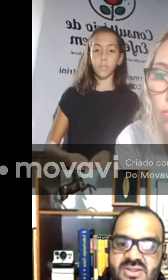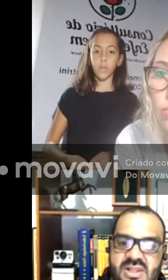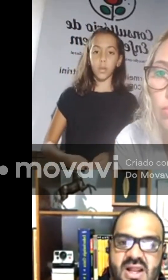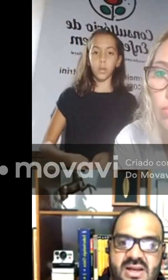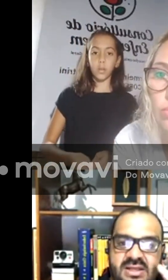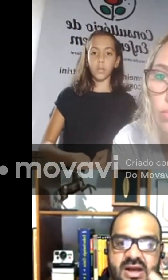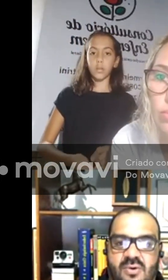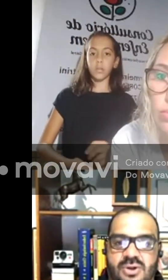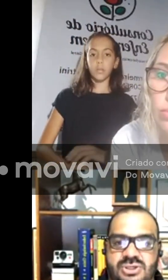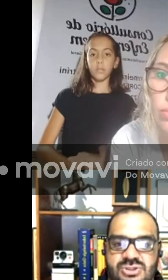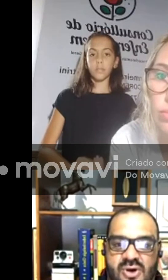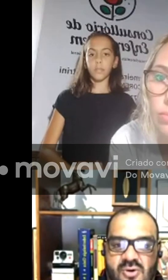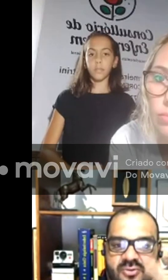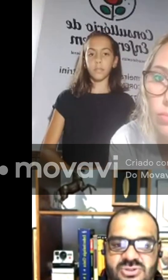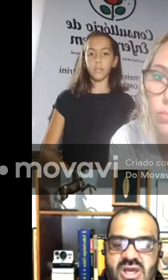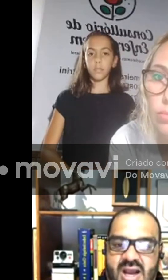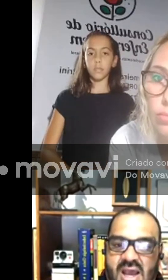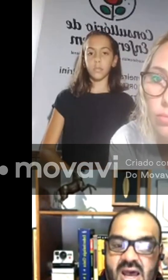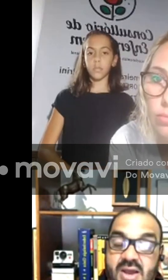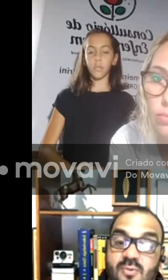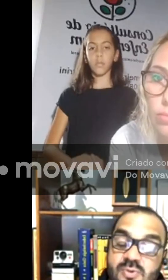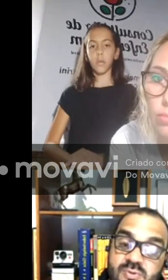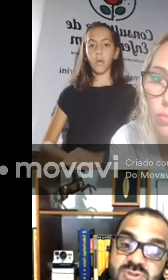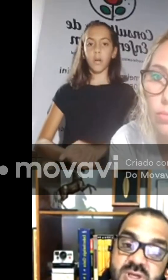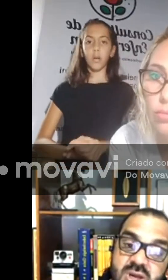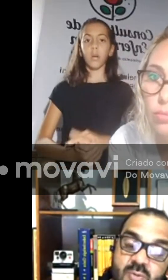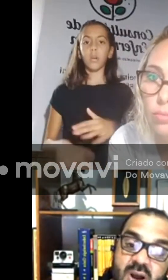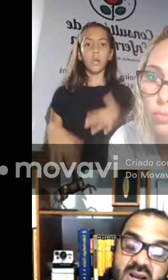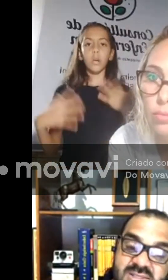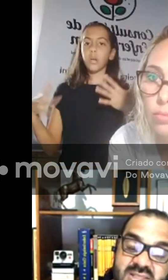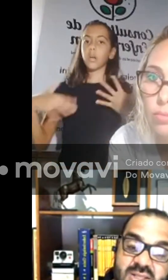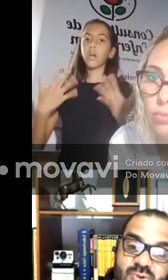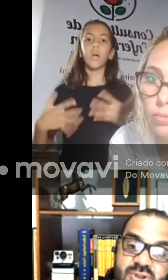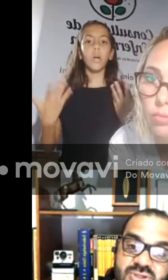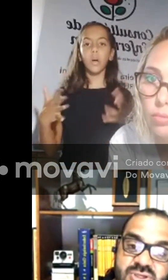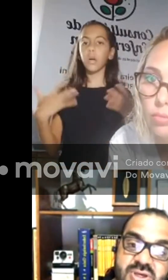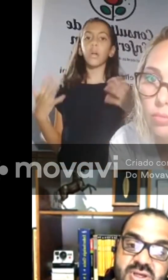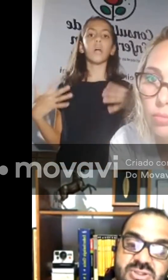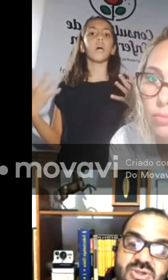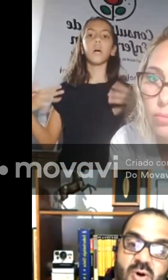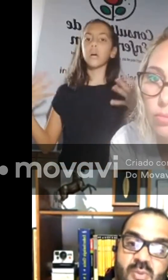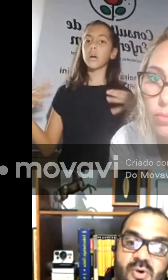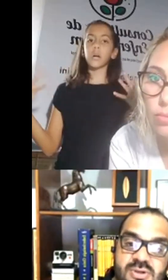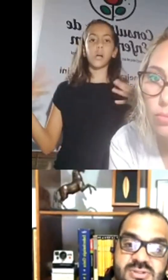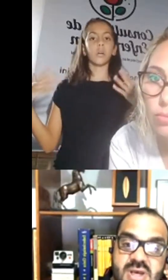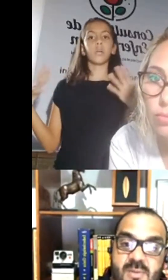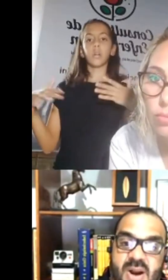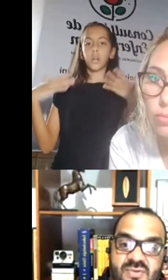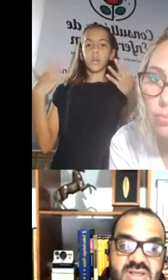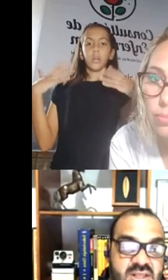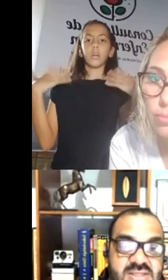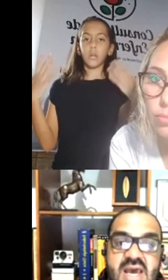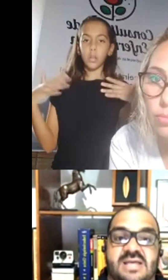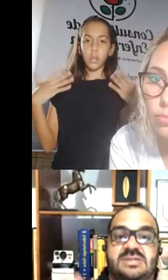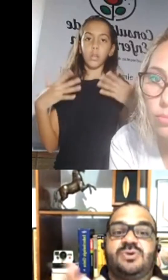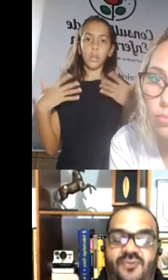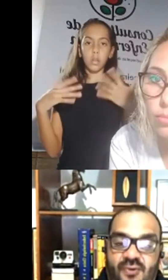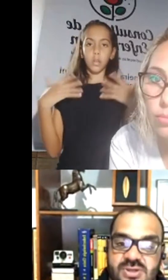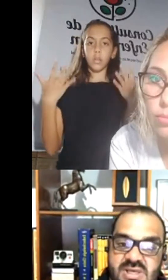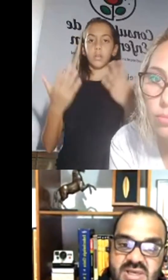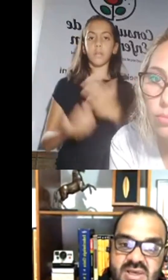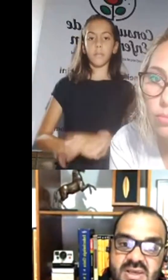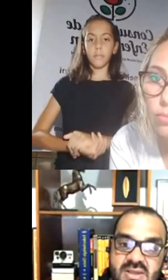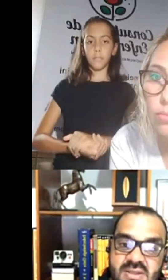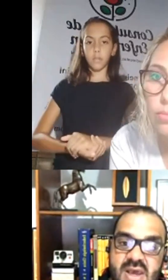ativei adrenalina, cortisol, GH, uma cascata toda de hormônios para você ter essa reação de